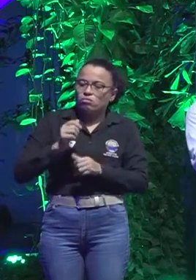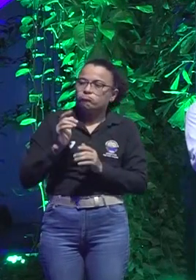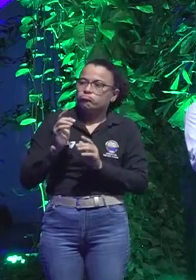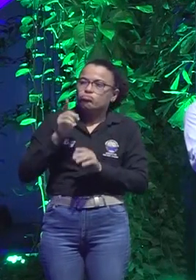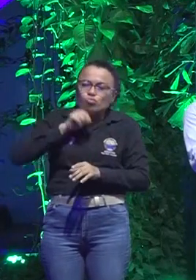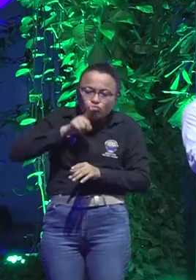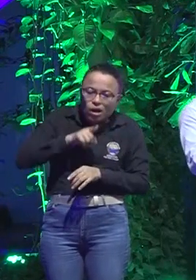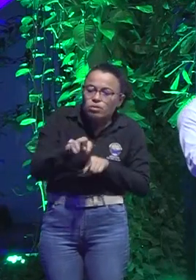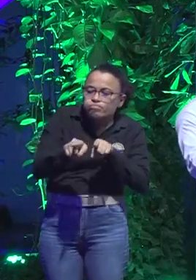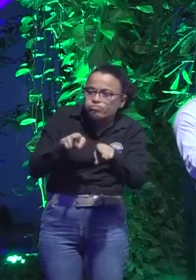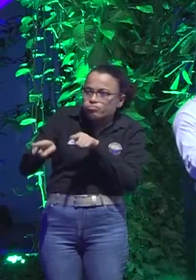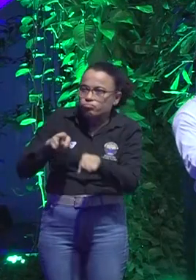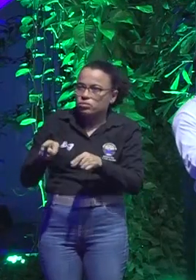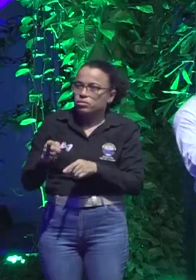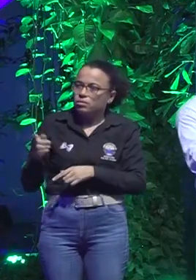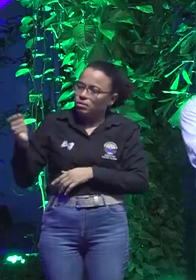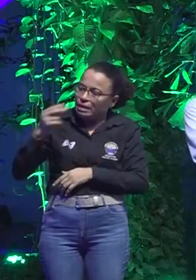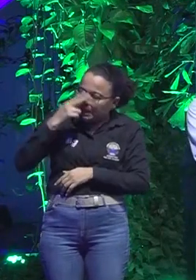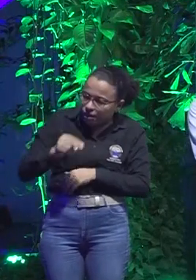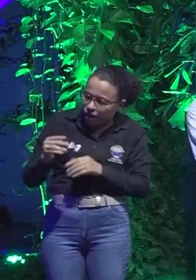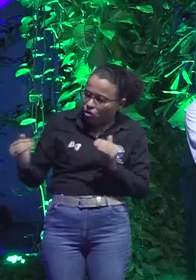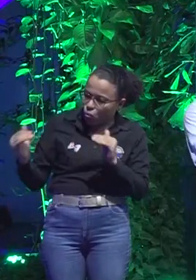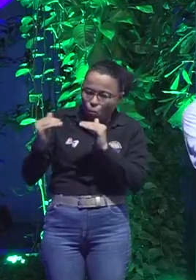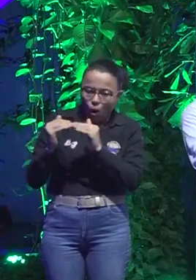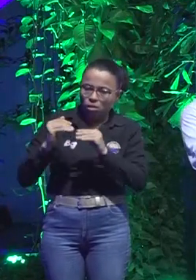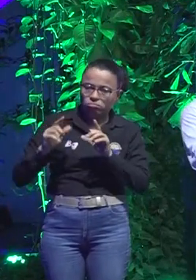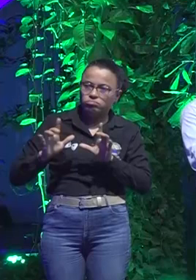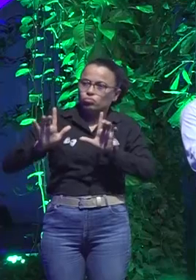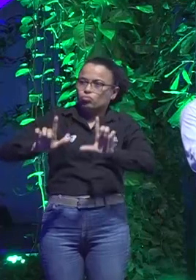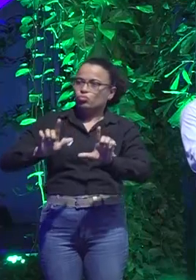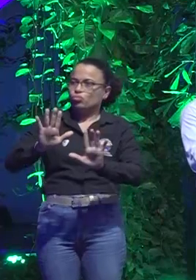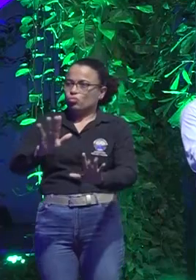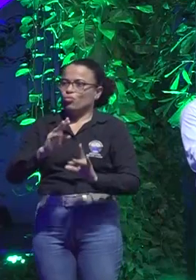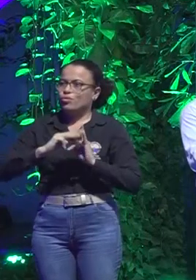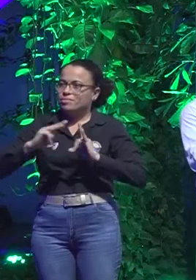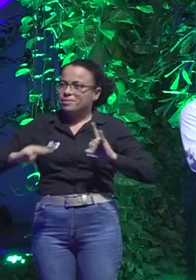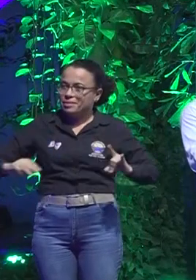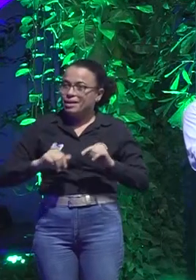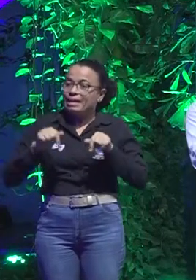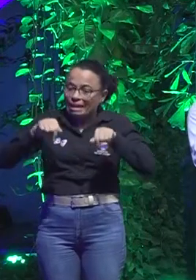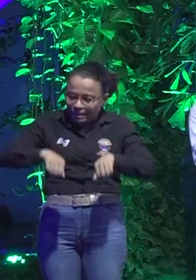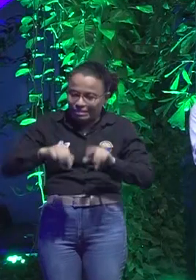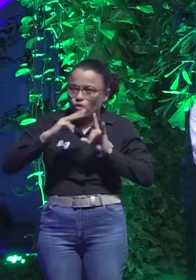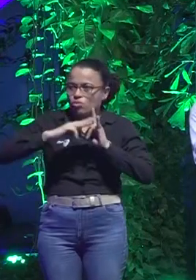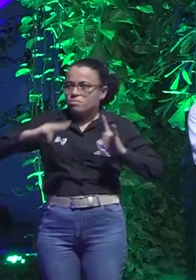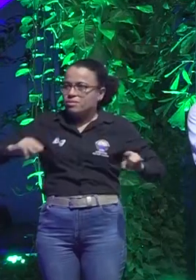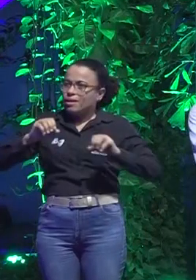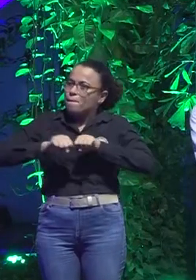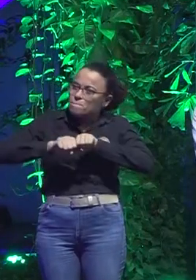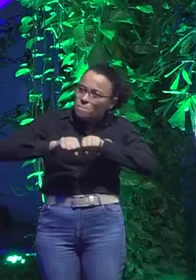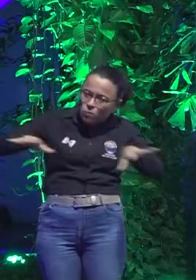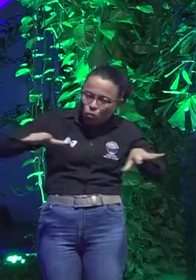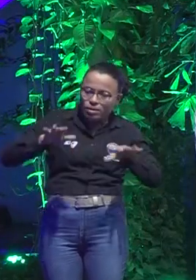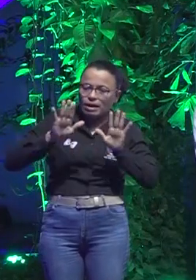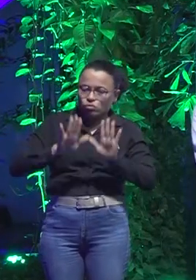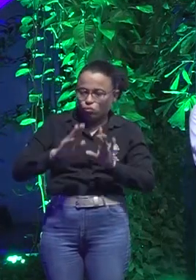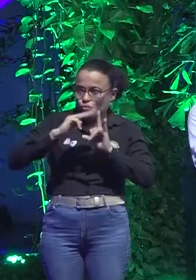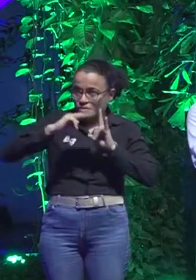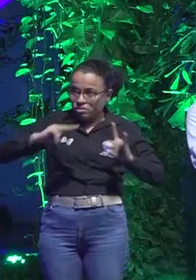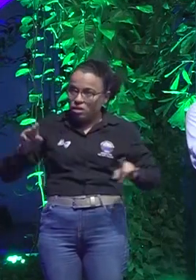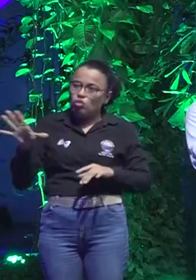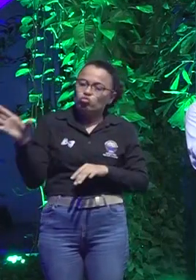humilde. Porque en la universidad pública y en particular en la del Magdalena, todos somos iguales, todos merecemos las